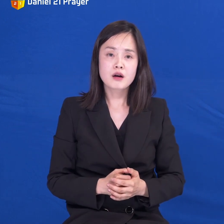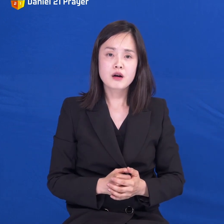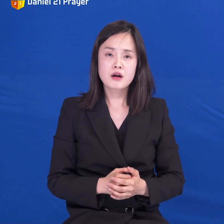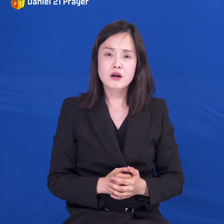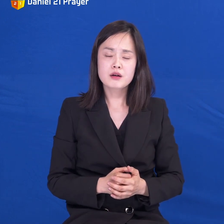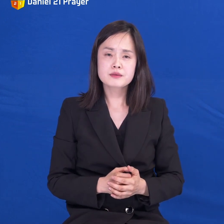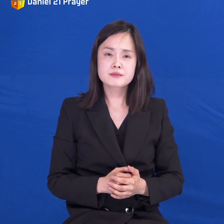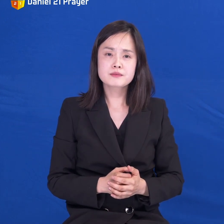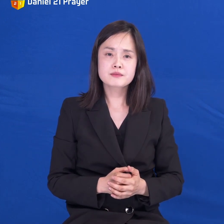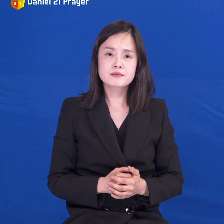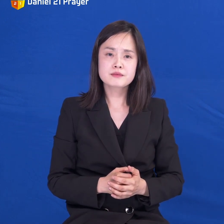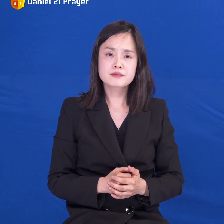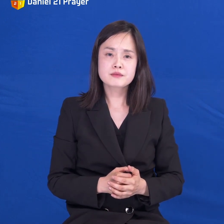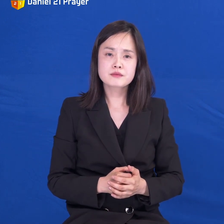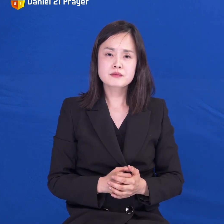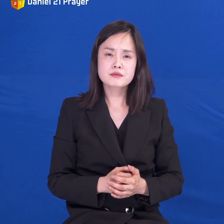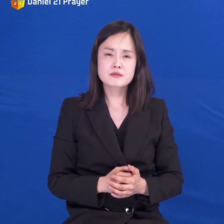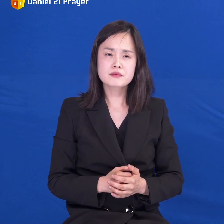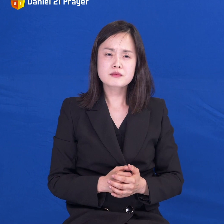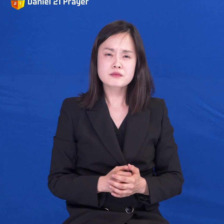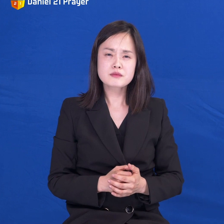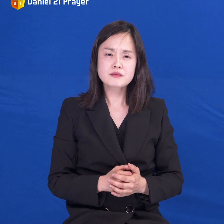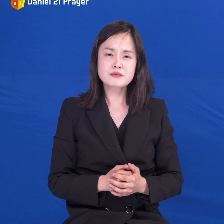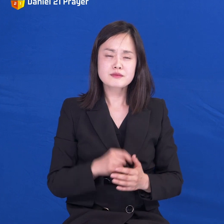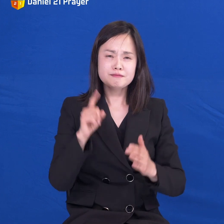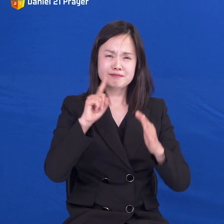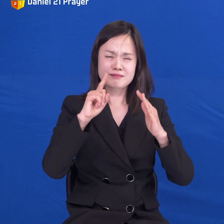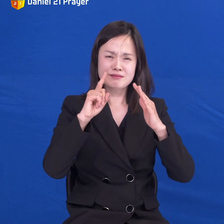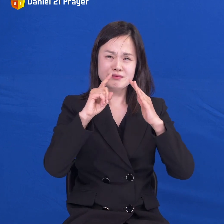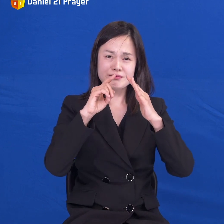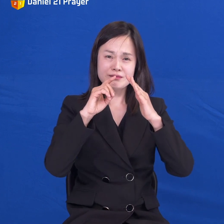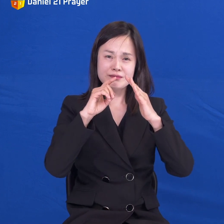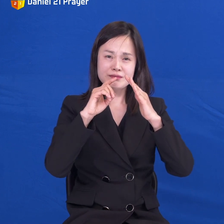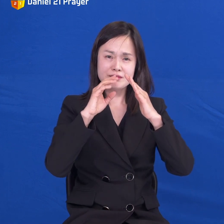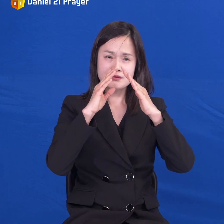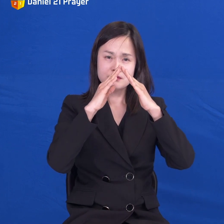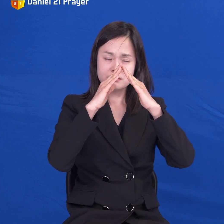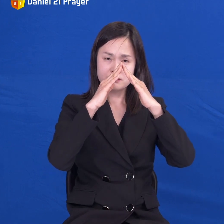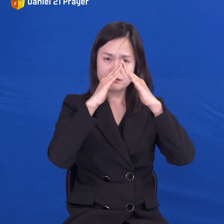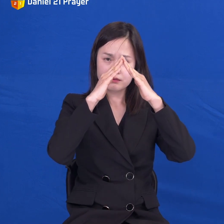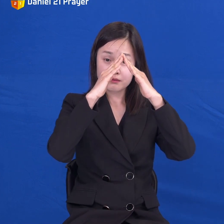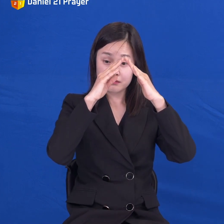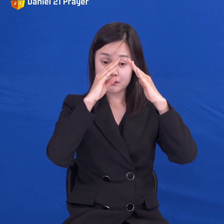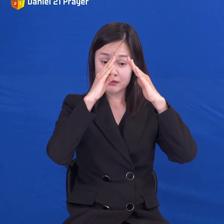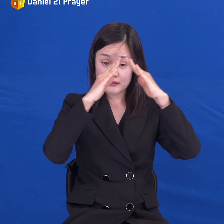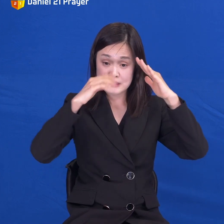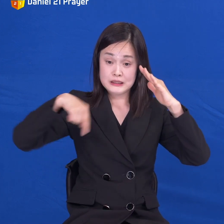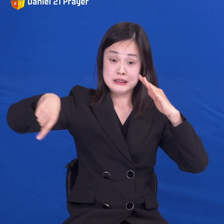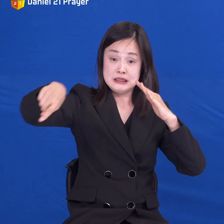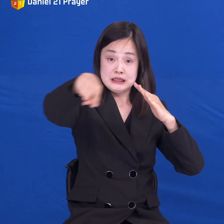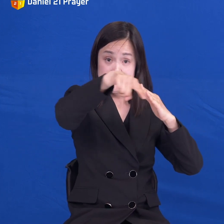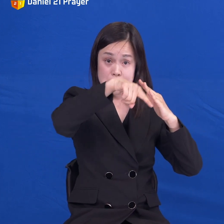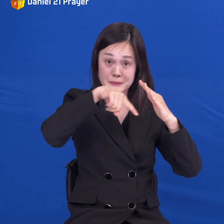터지고 단무지 나오고 소세지 터지는데도 유유히 걸어갑니다. 왜 그런지 아세요,